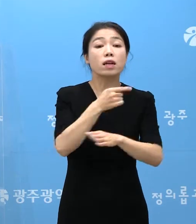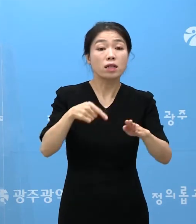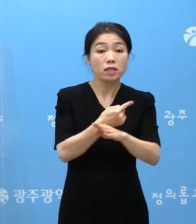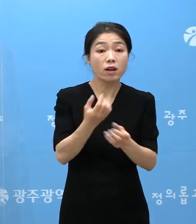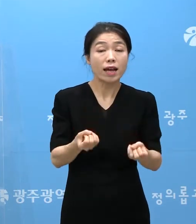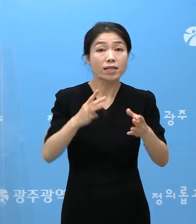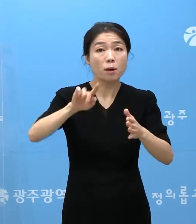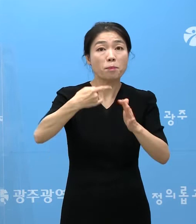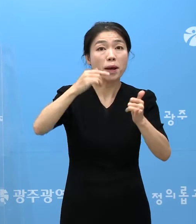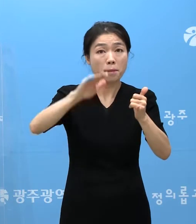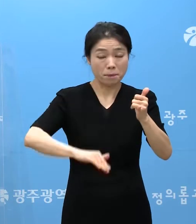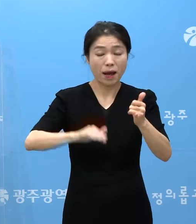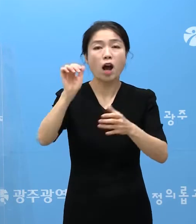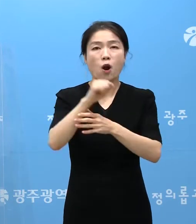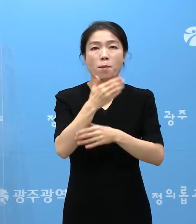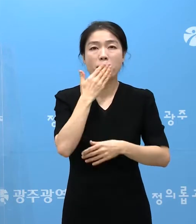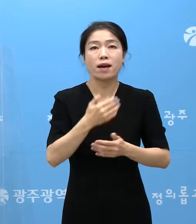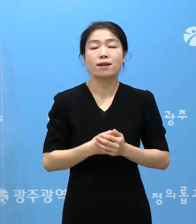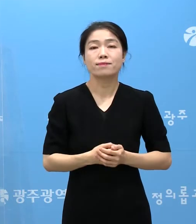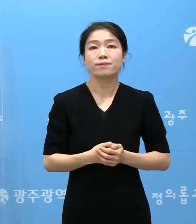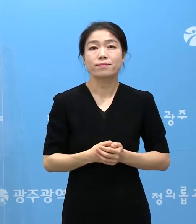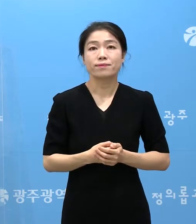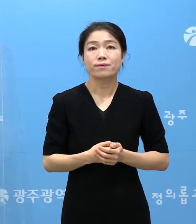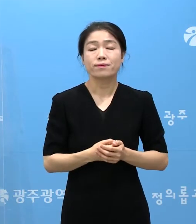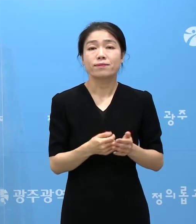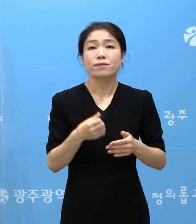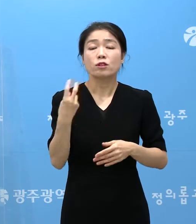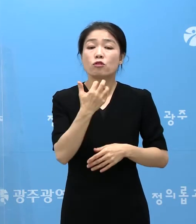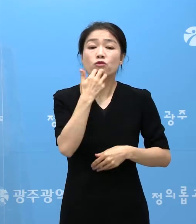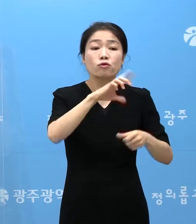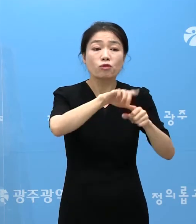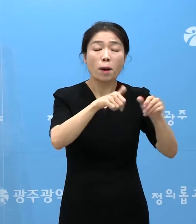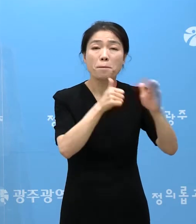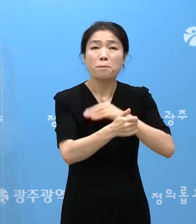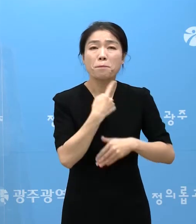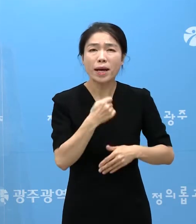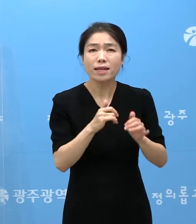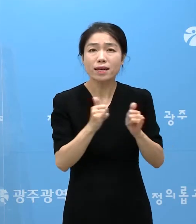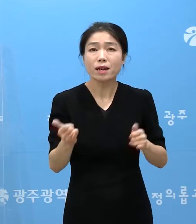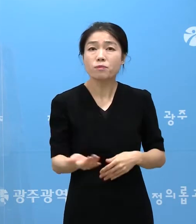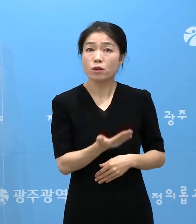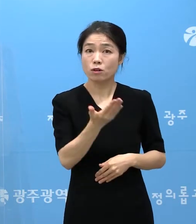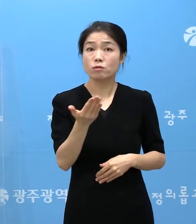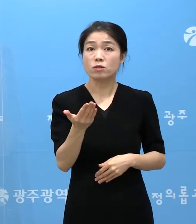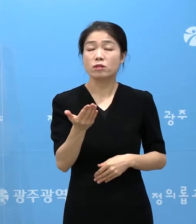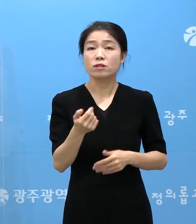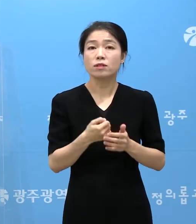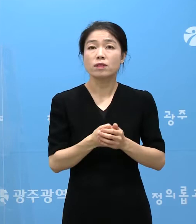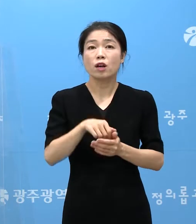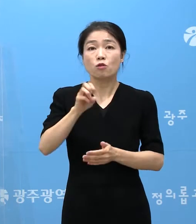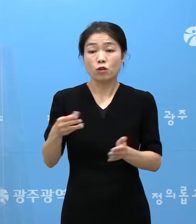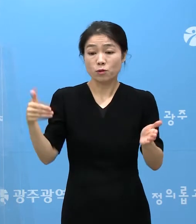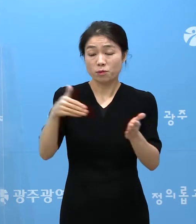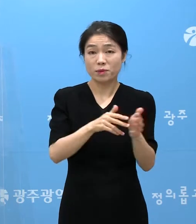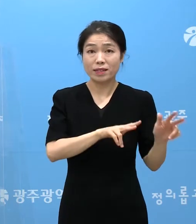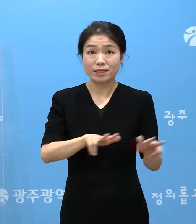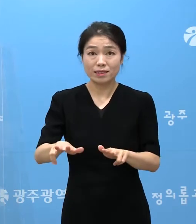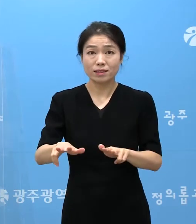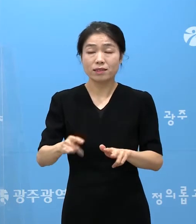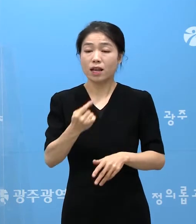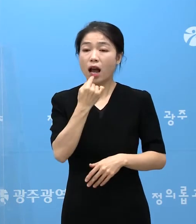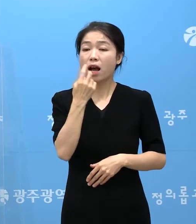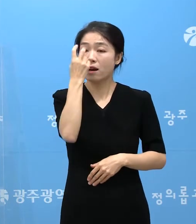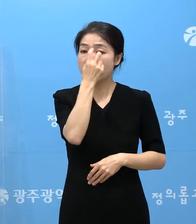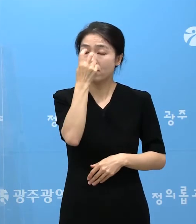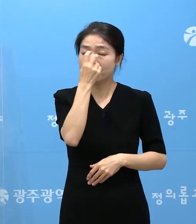100인 미만에서 가능합니다. 또한 수도권 등을 방문하신 시민 여러분께서는 광주 도착 즉시